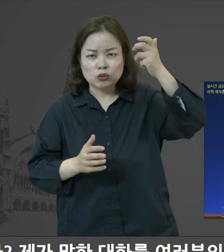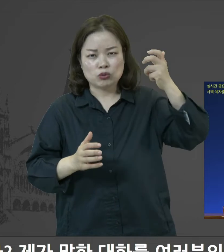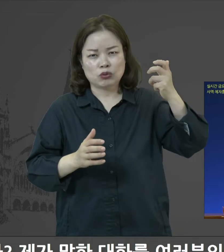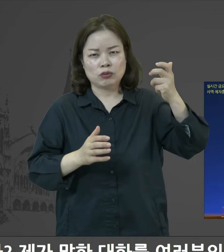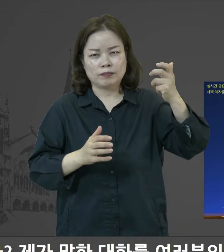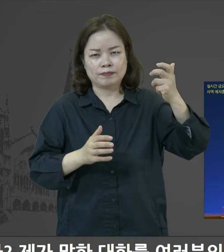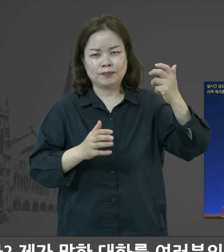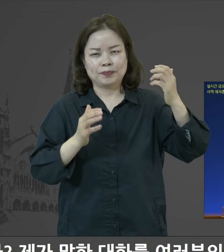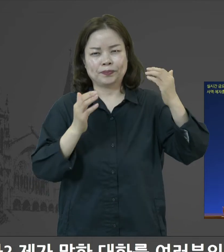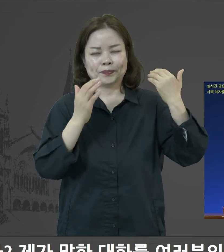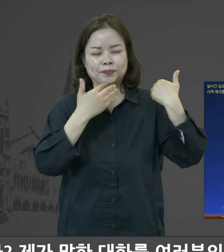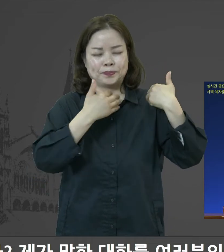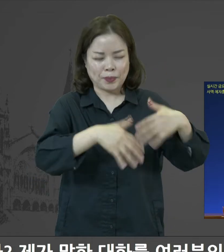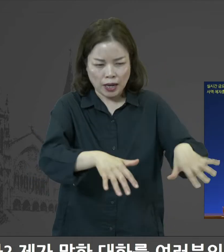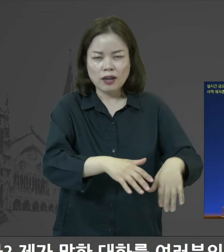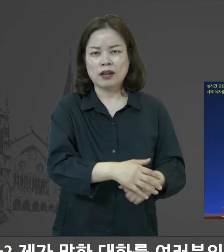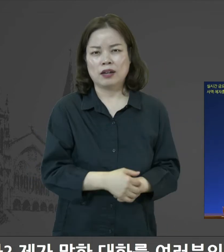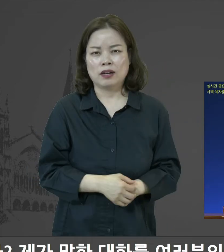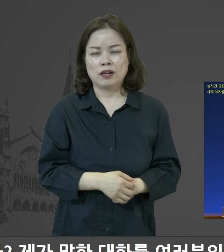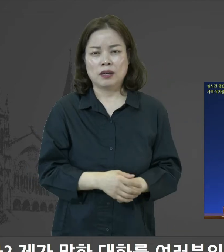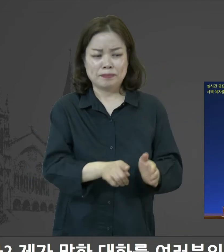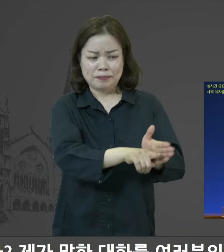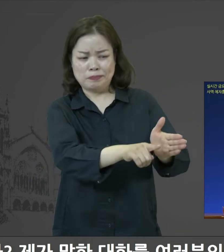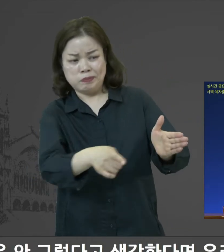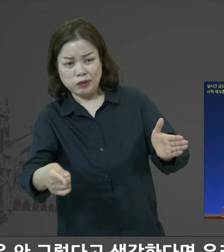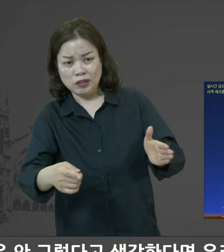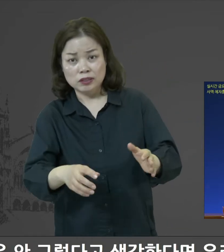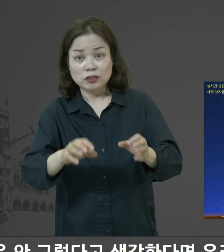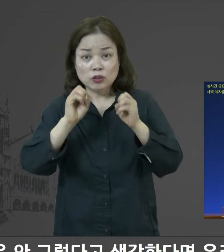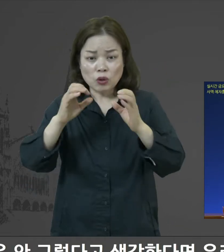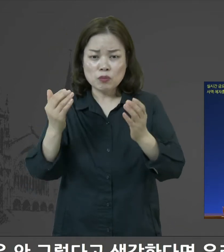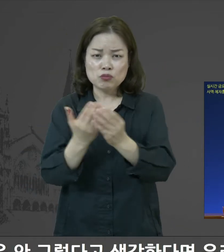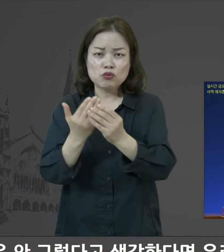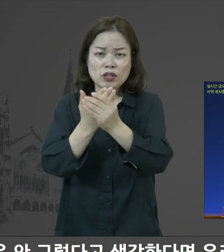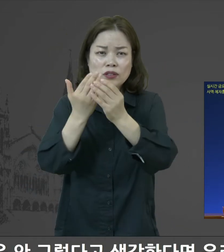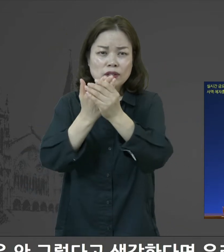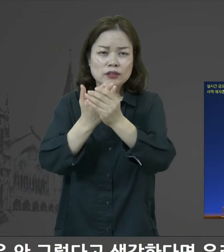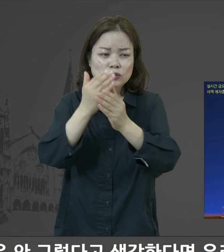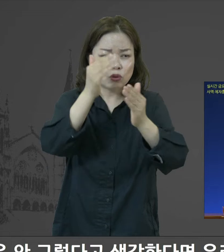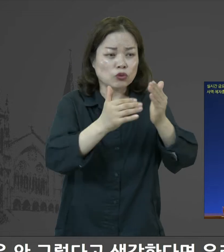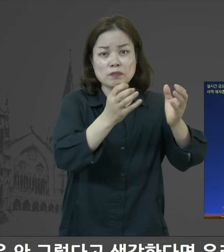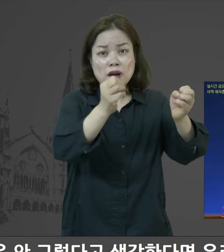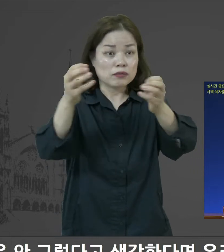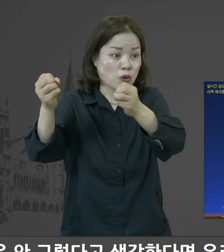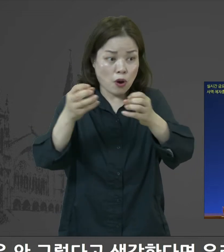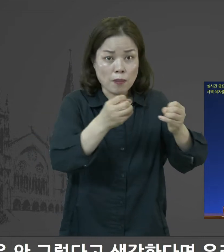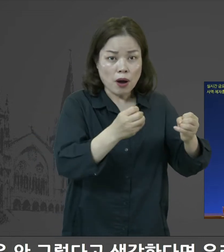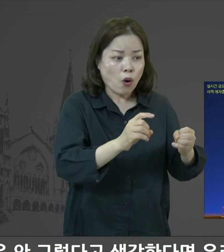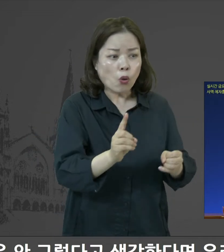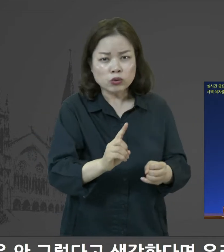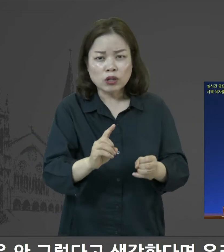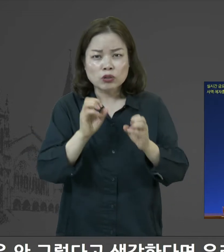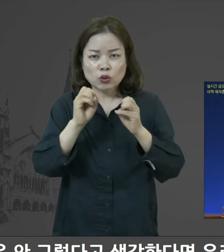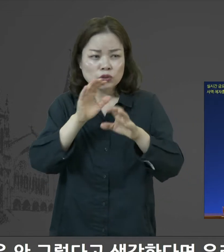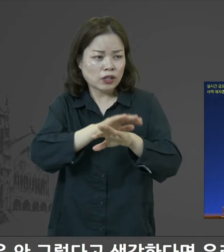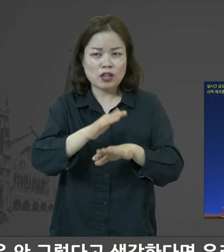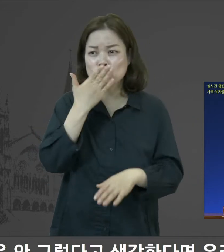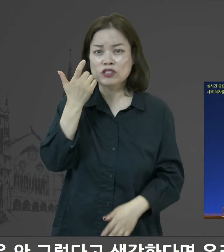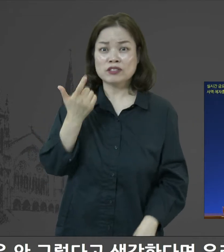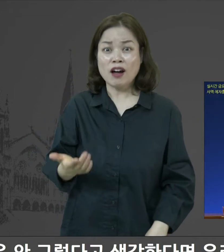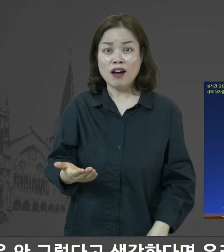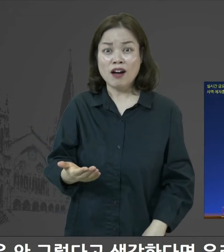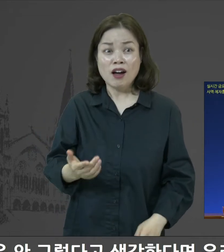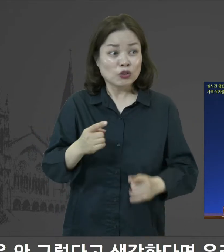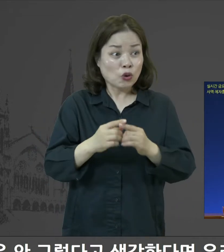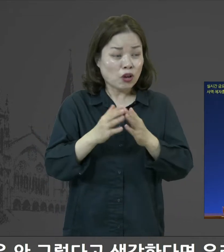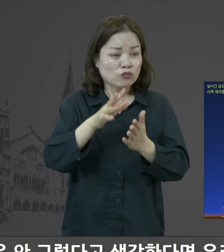겁니다. 막 교회들이 부흥하고 선교들이 부흥하던 시절에는 성도님들이 그런 얘기 많이 했습니다. 어떻게 하면 선교 더 잘해볼까? 우리